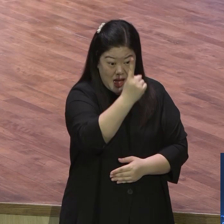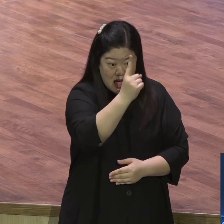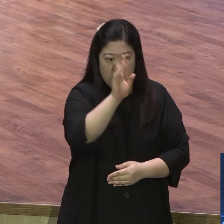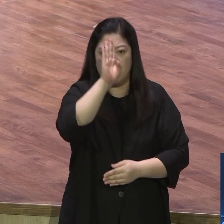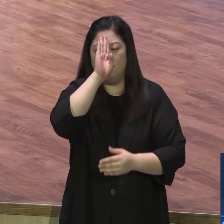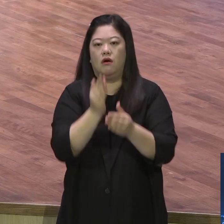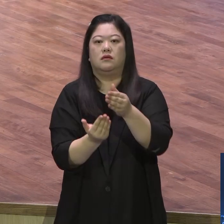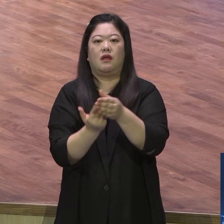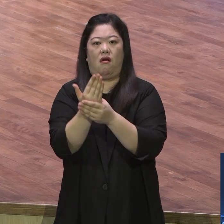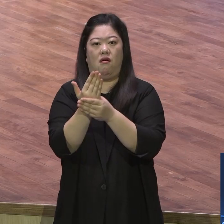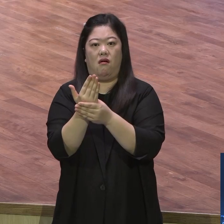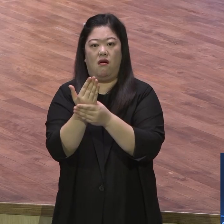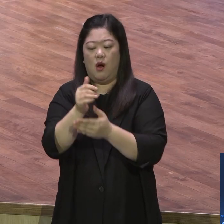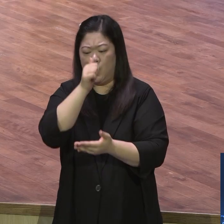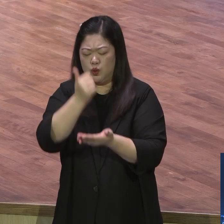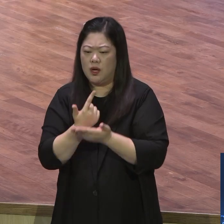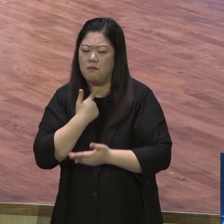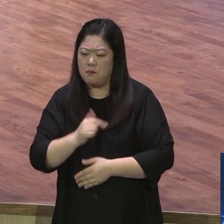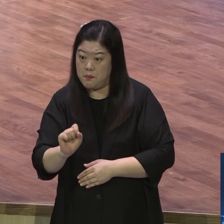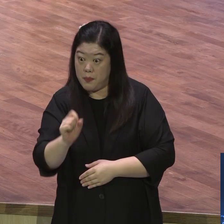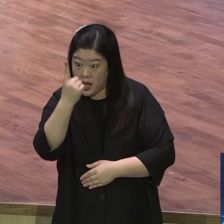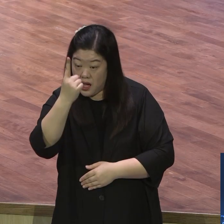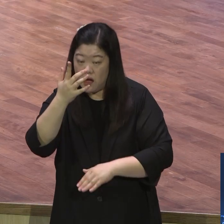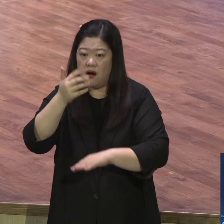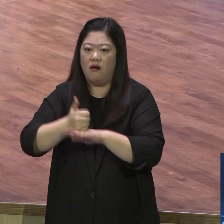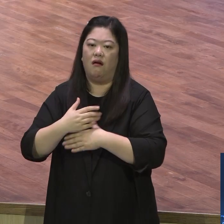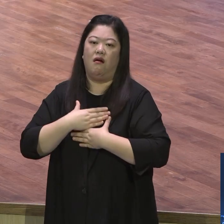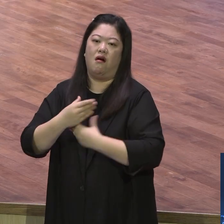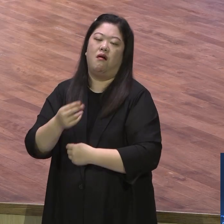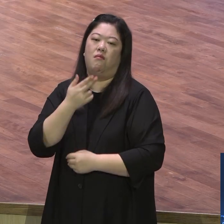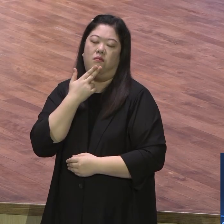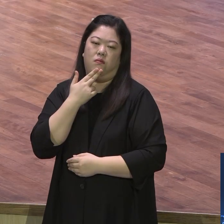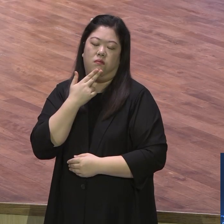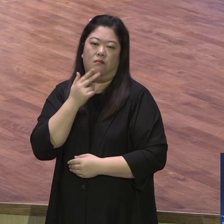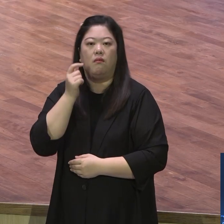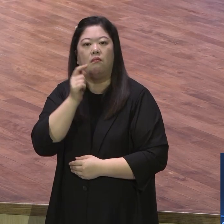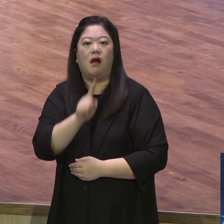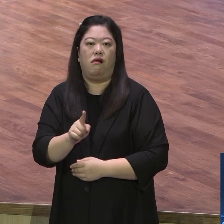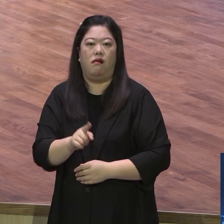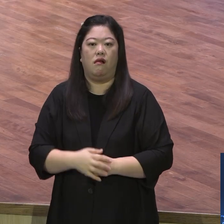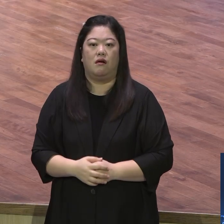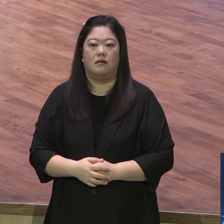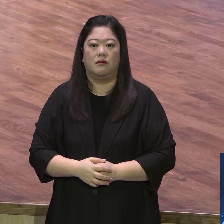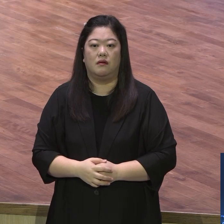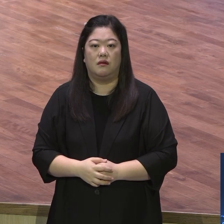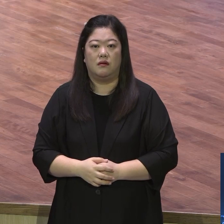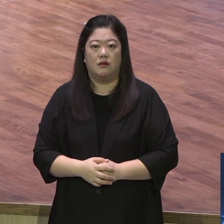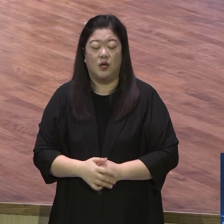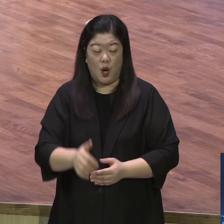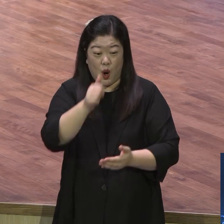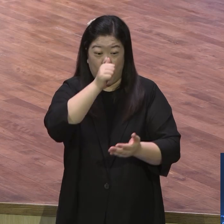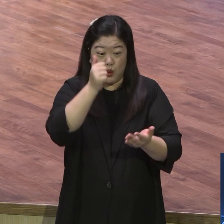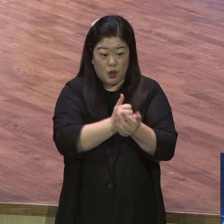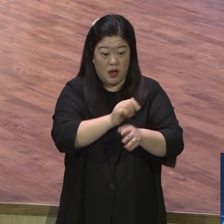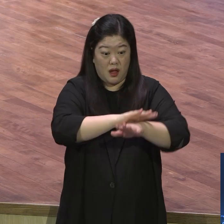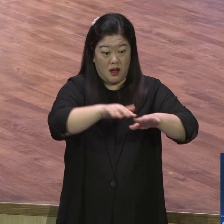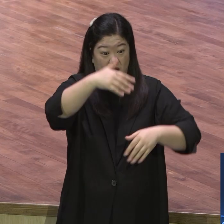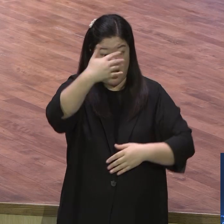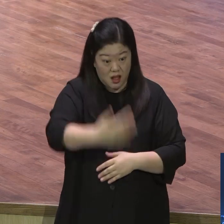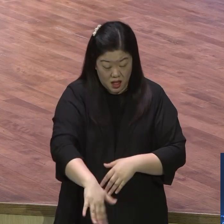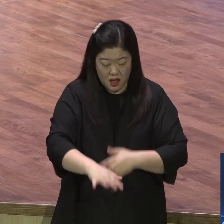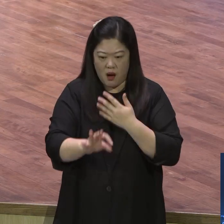그래서 라피 알렉산더는 이렇게 말해서 그의 죄가 용서되기까지는 그 병은 낫지 않는다